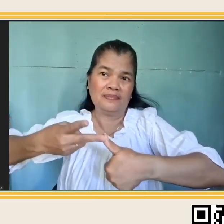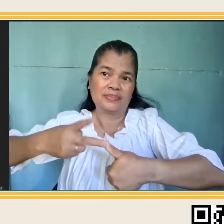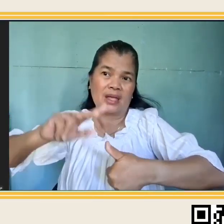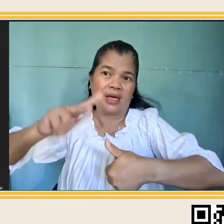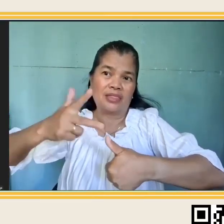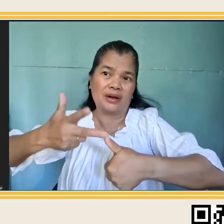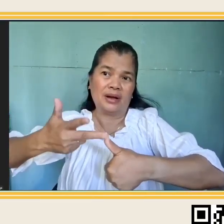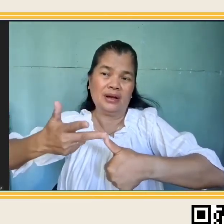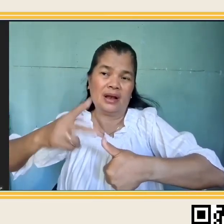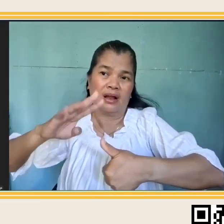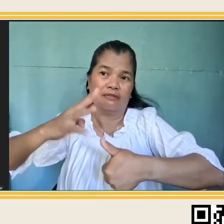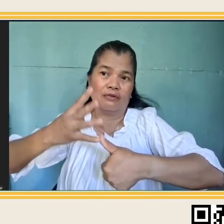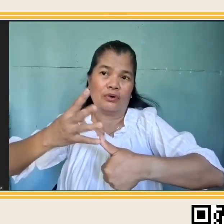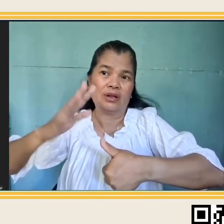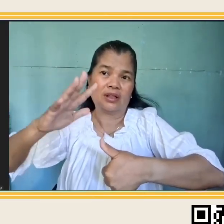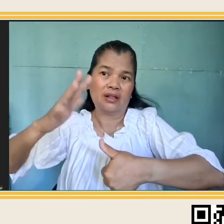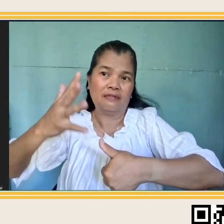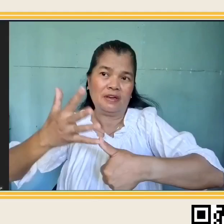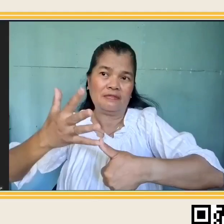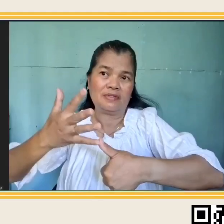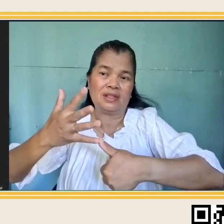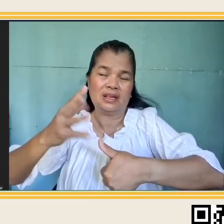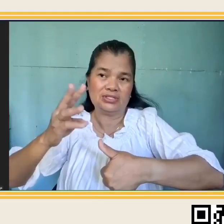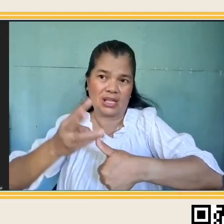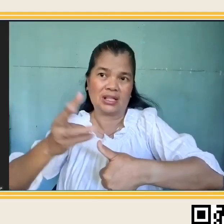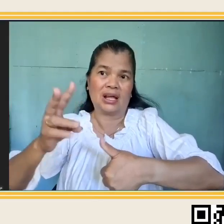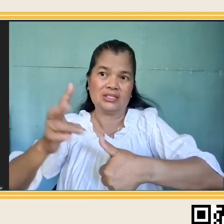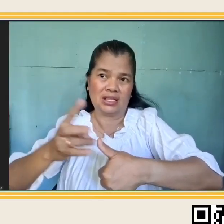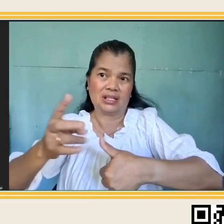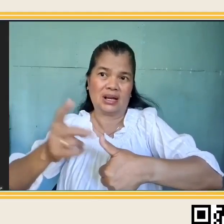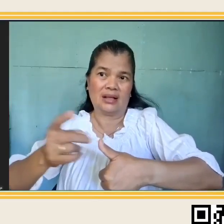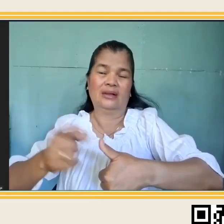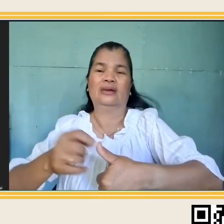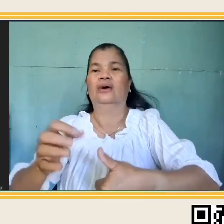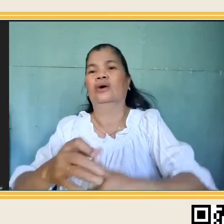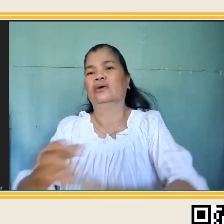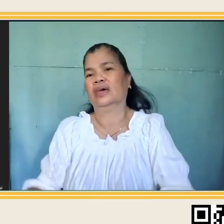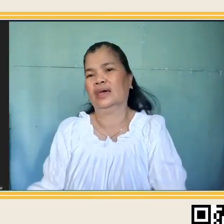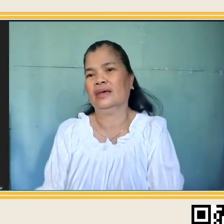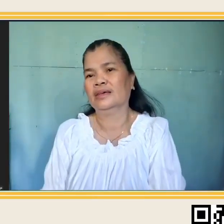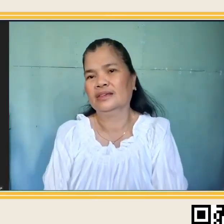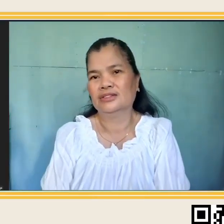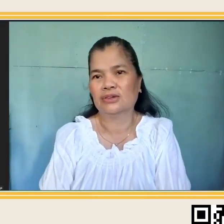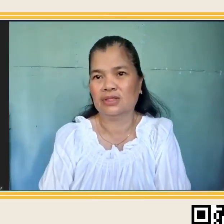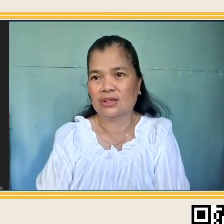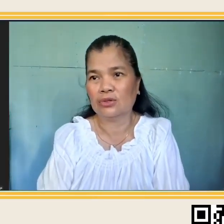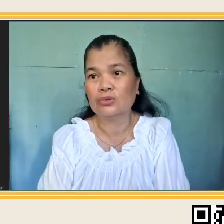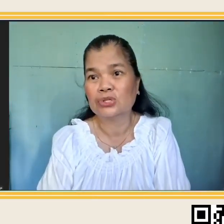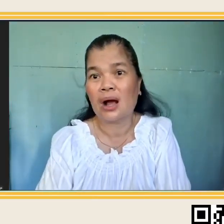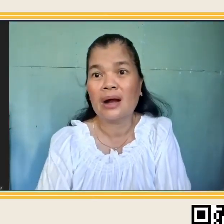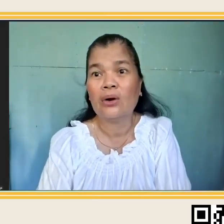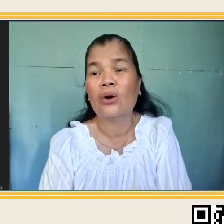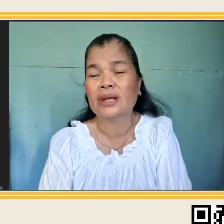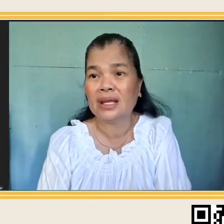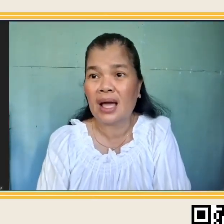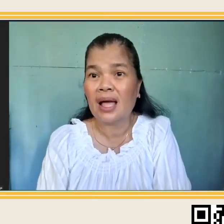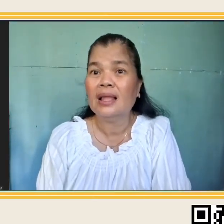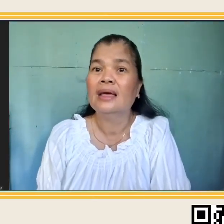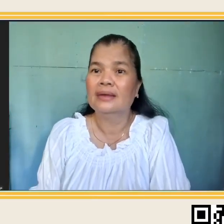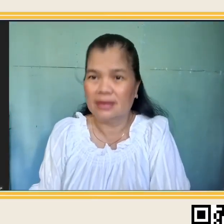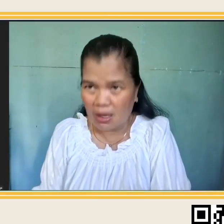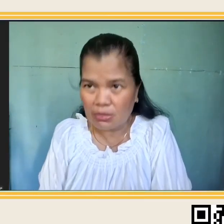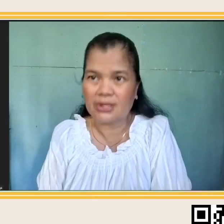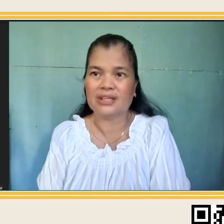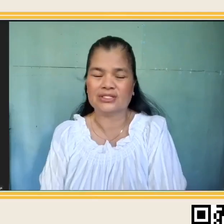second, third, fourth, fifth, etc., etc. Okay. So those are